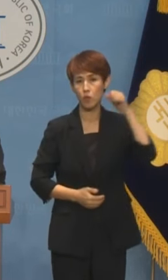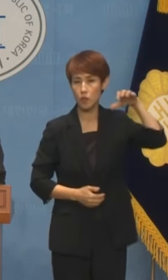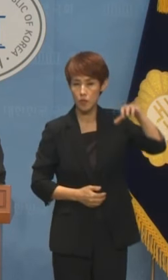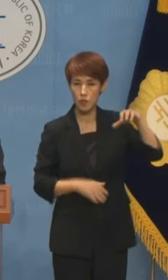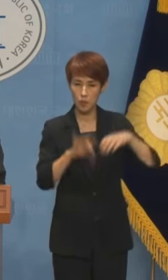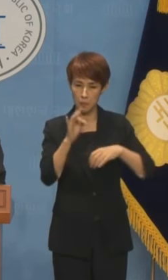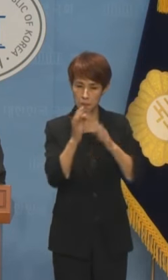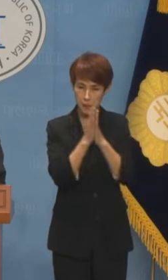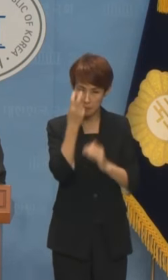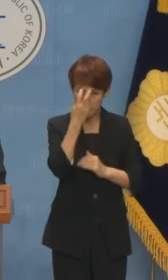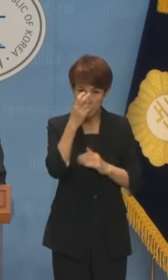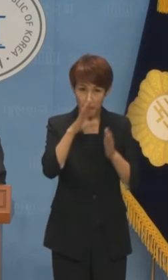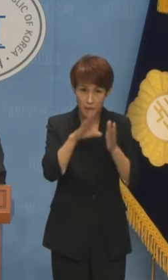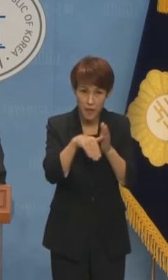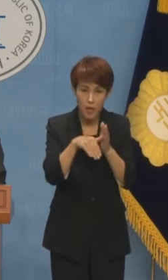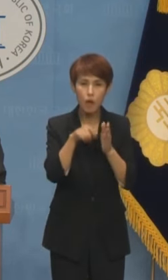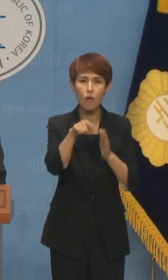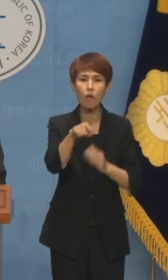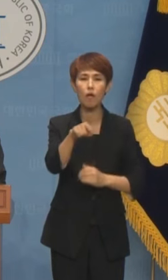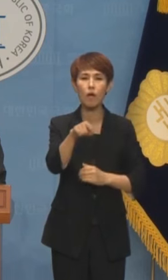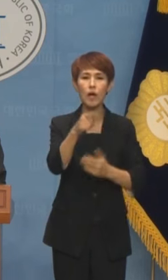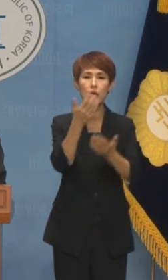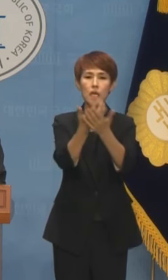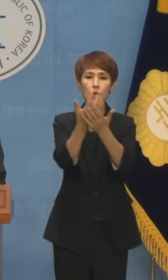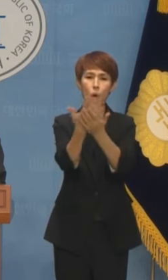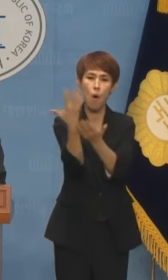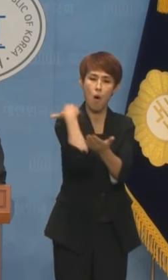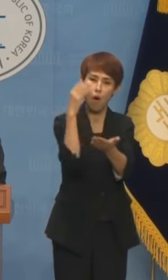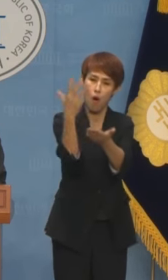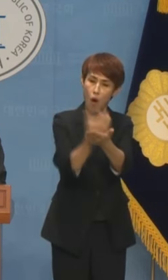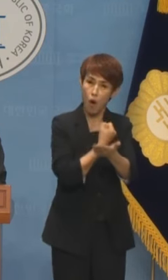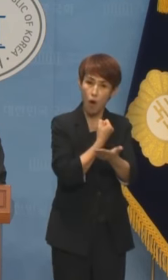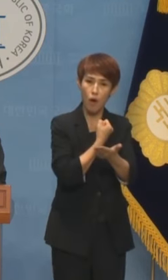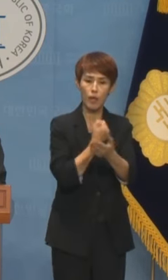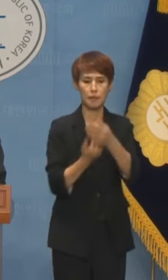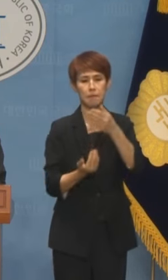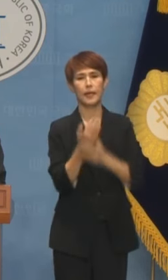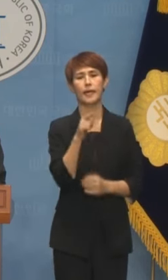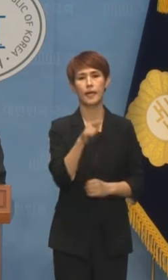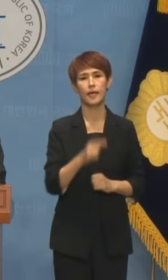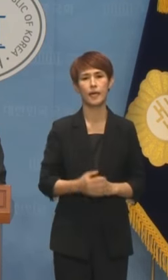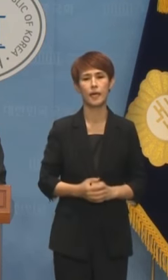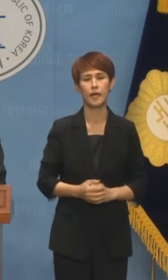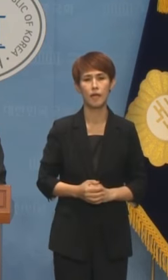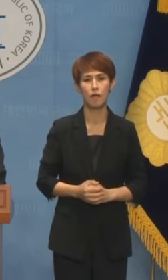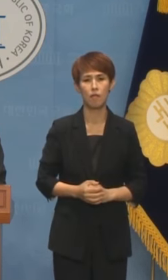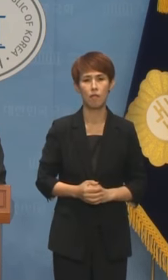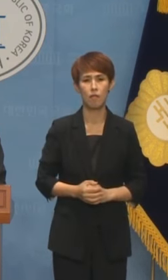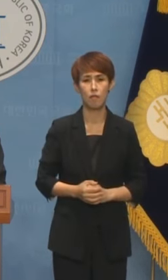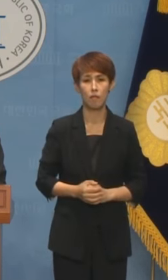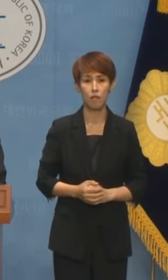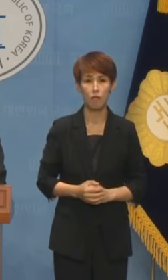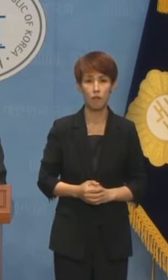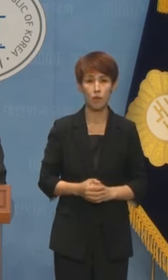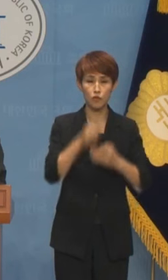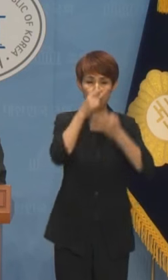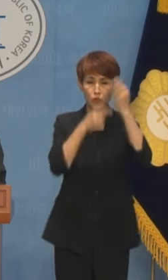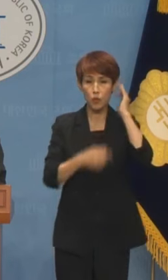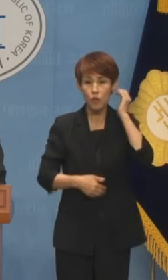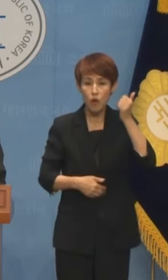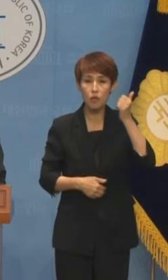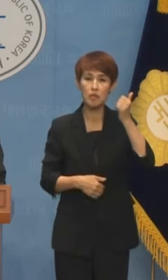초동수사를 문제 삼으니 이첩된 기록 회수라는 초유의 사건이 발생했습니다. 그런데도 어제 윤석열 대통령은